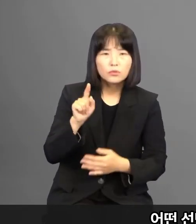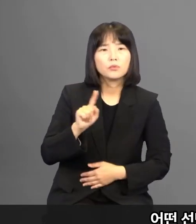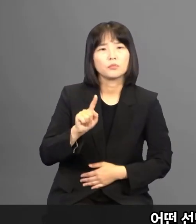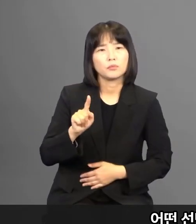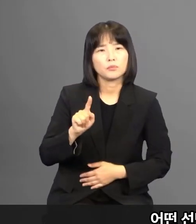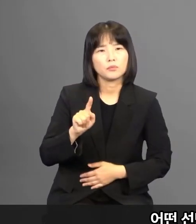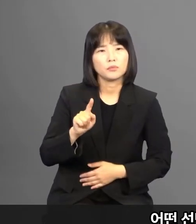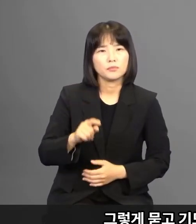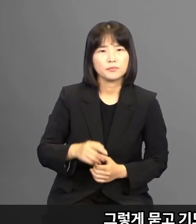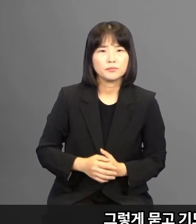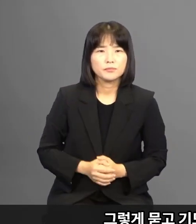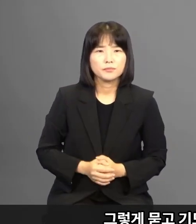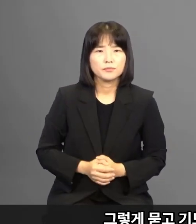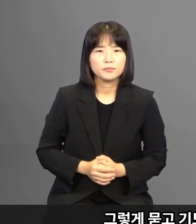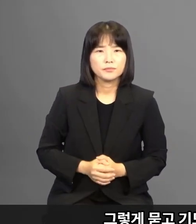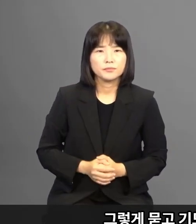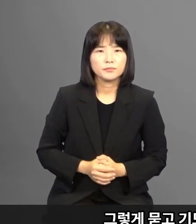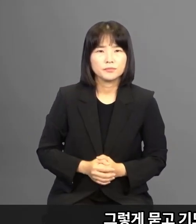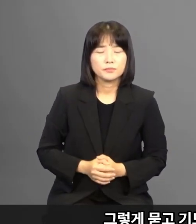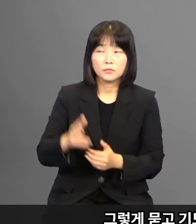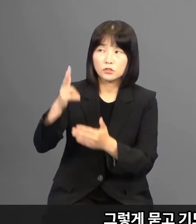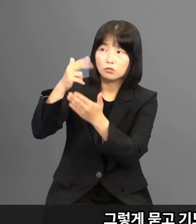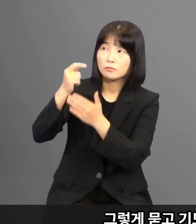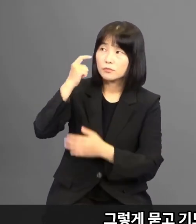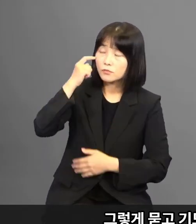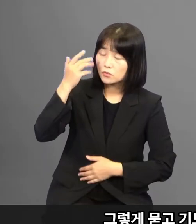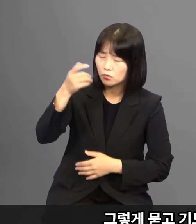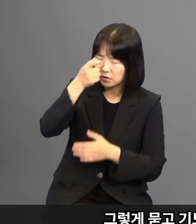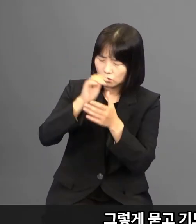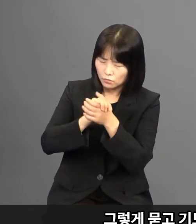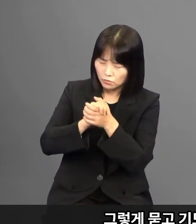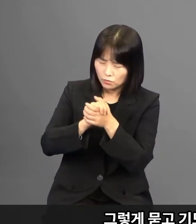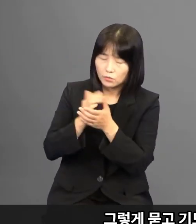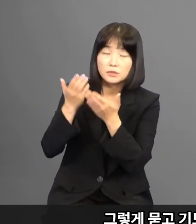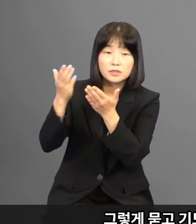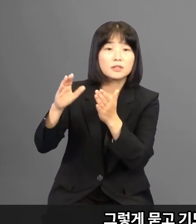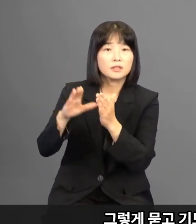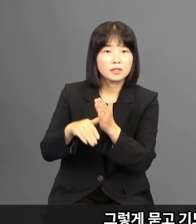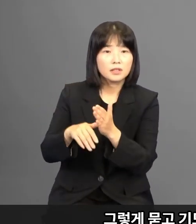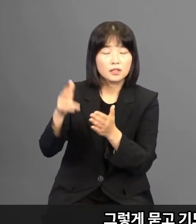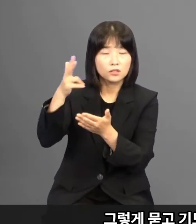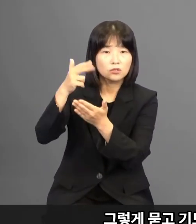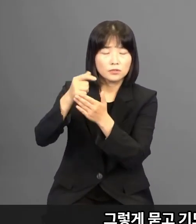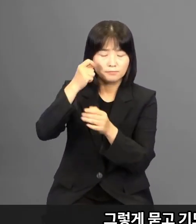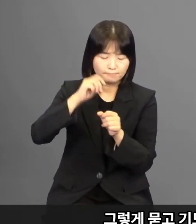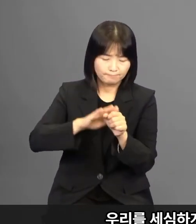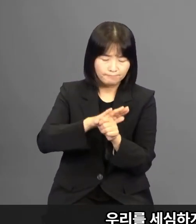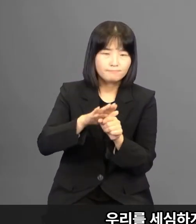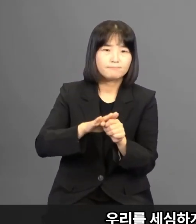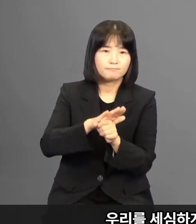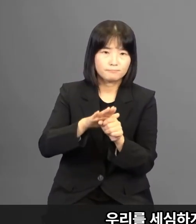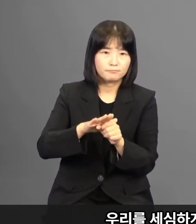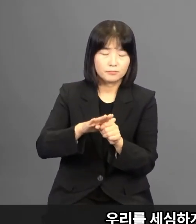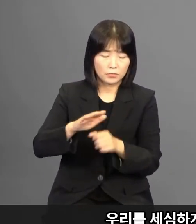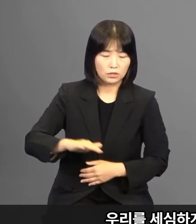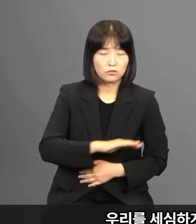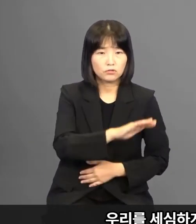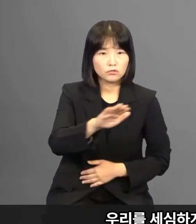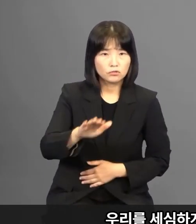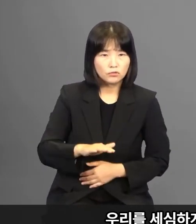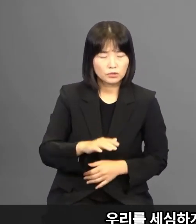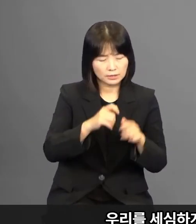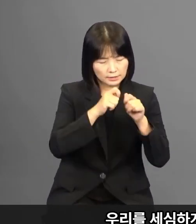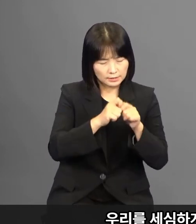합니까? 그렇게 묻고 기도할 때 주님은 자비로우셔서 우리를